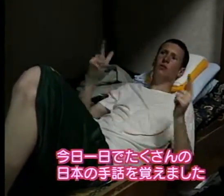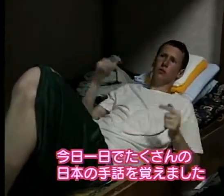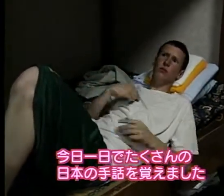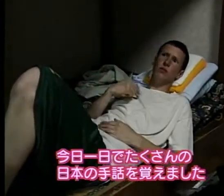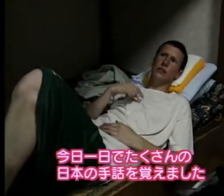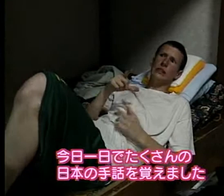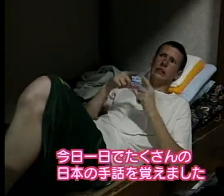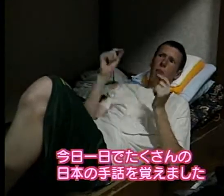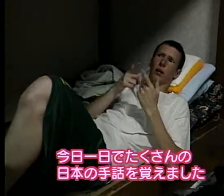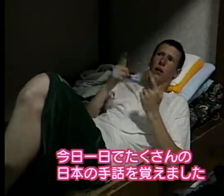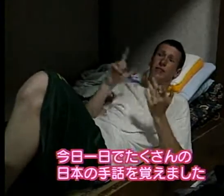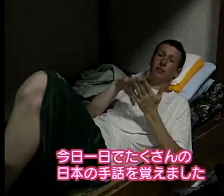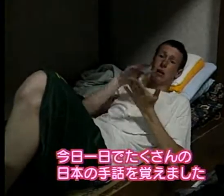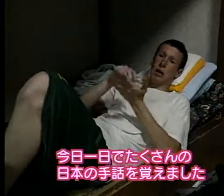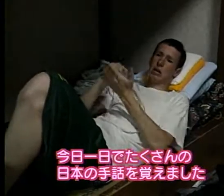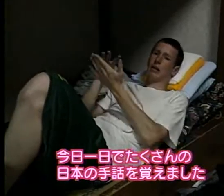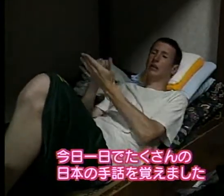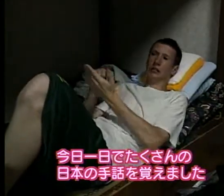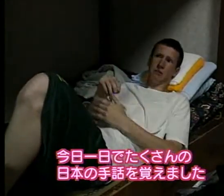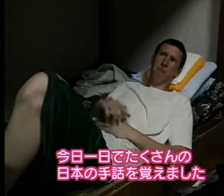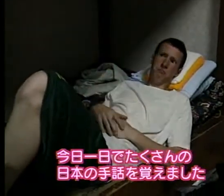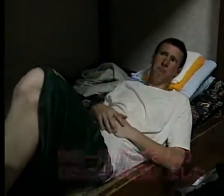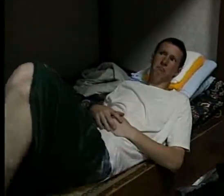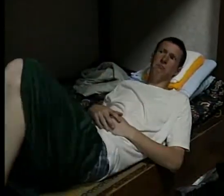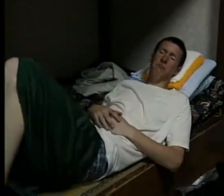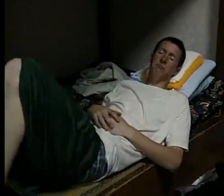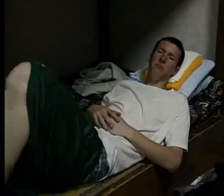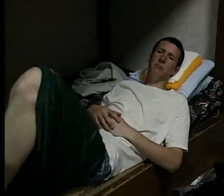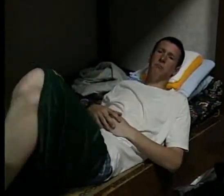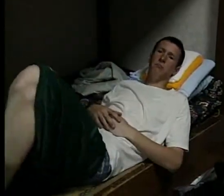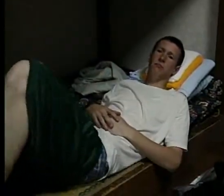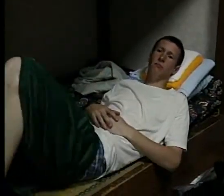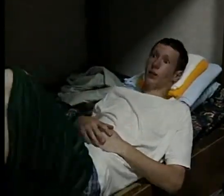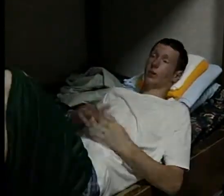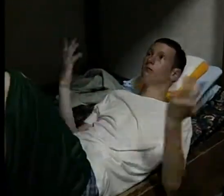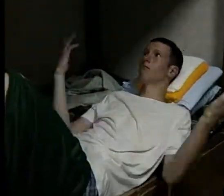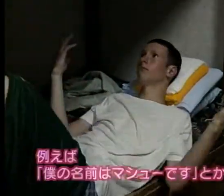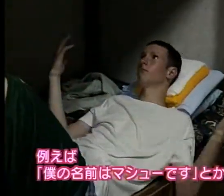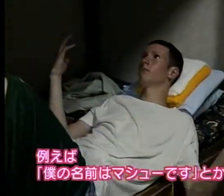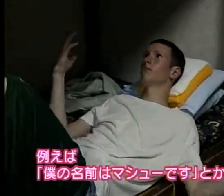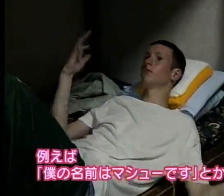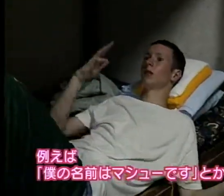そう、今日1日ですごいたくさんの日本の手話を勉強したと思います。例えば、